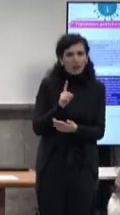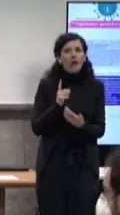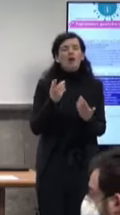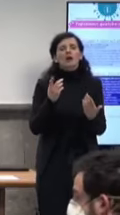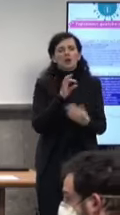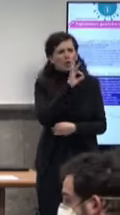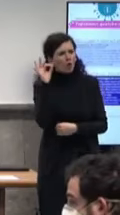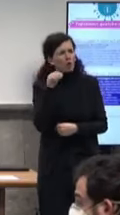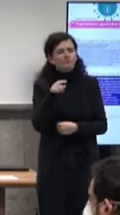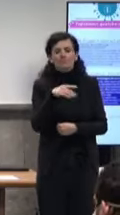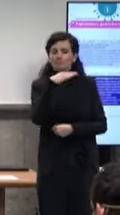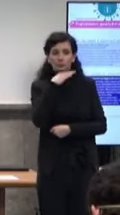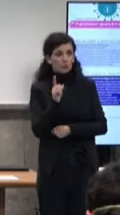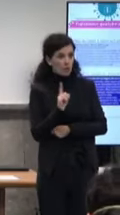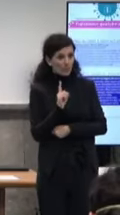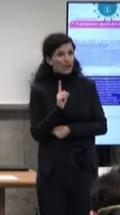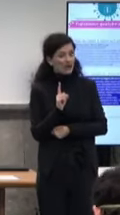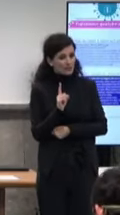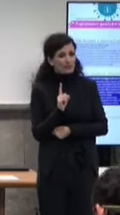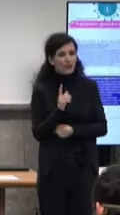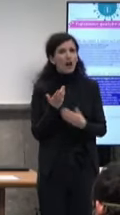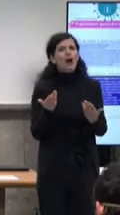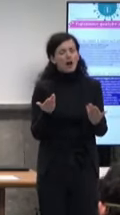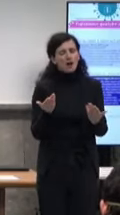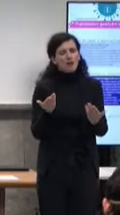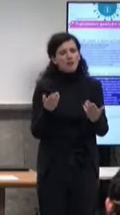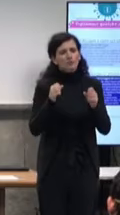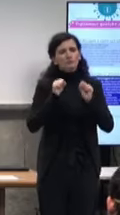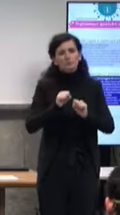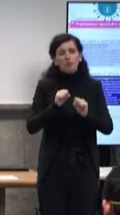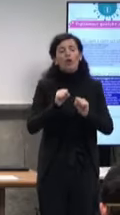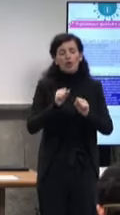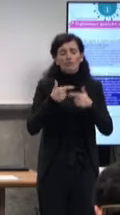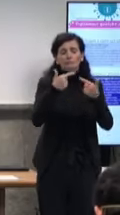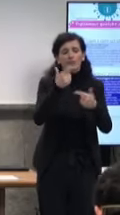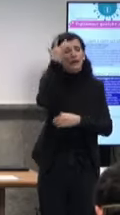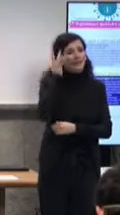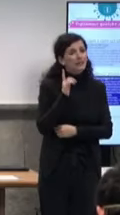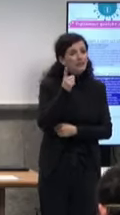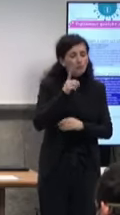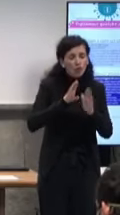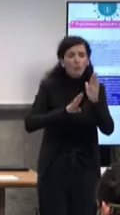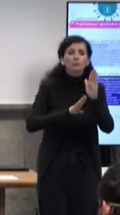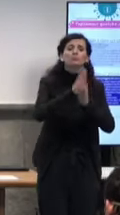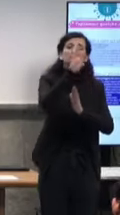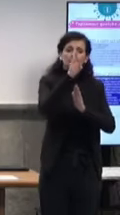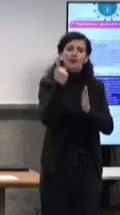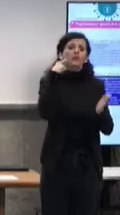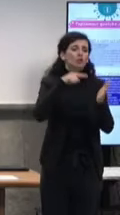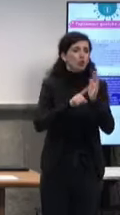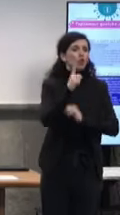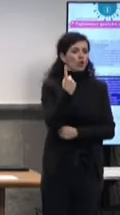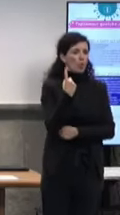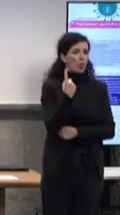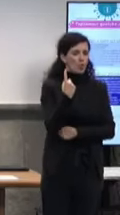dovessero rivelarsi sufficienti comporterà al fatto che la curva riparte e questo vuol dire risale sopra uno quindi l'obiettivo